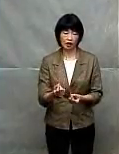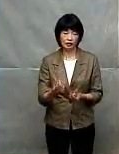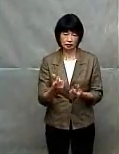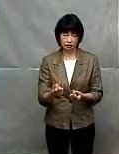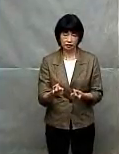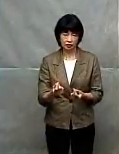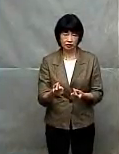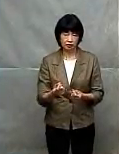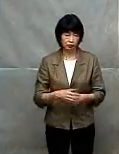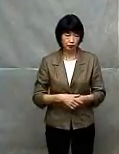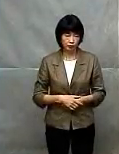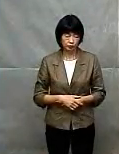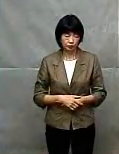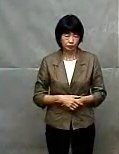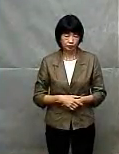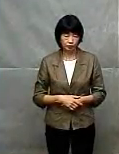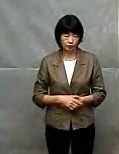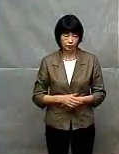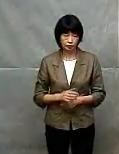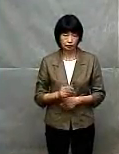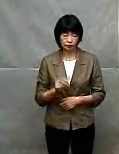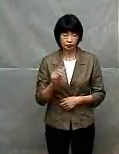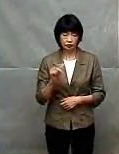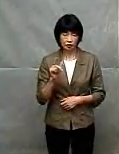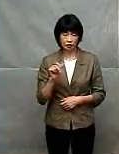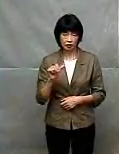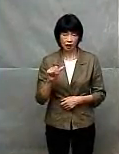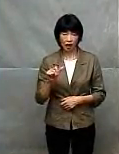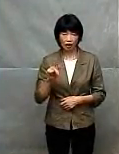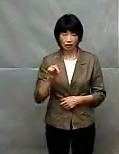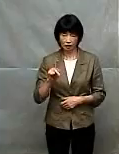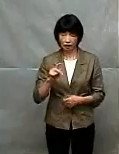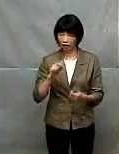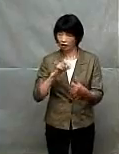そのアカハラというのはですね、その、